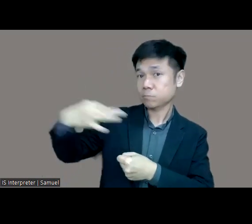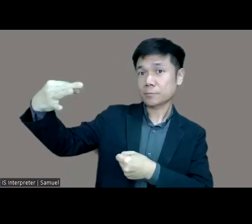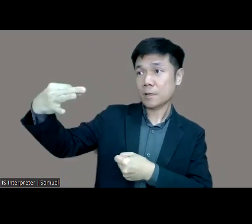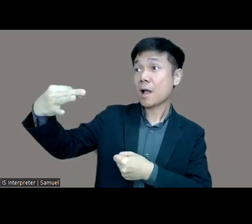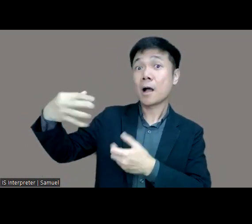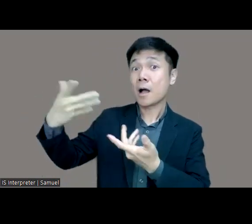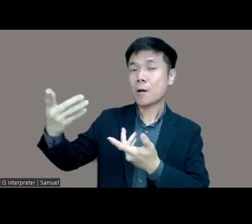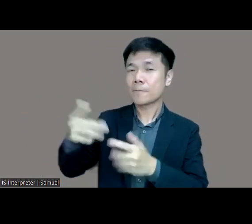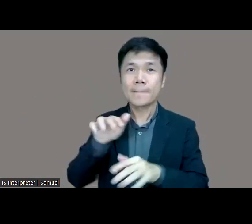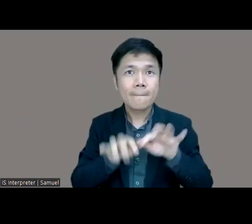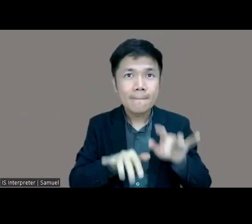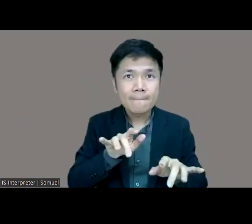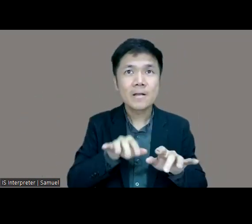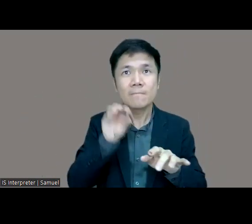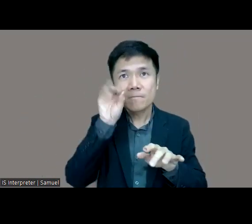remarqué une